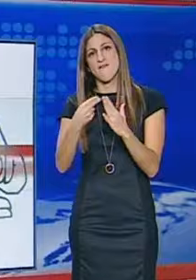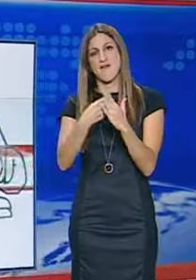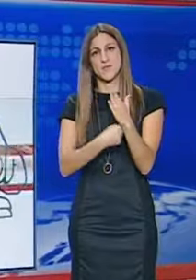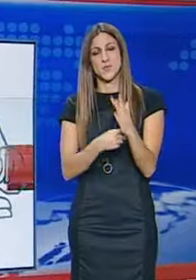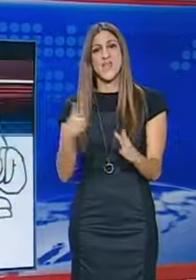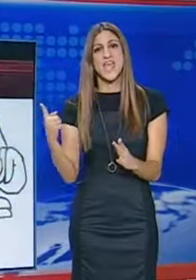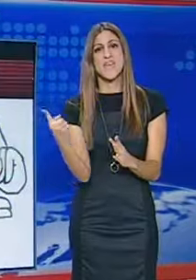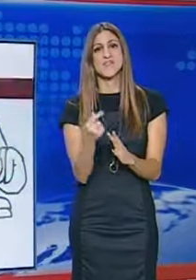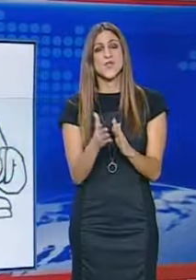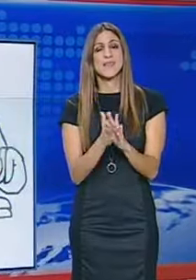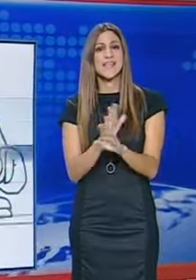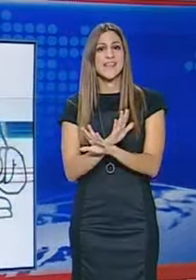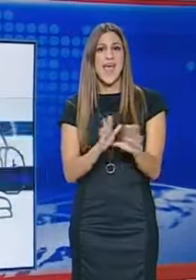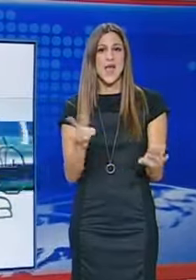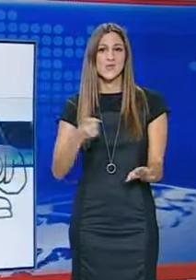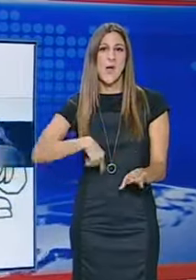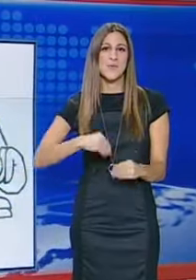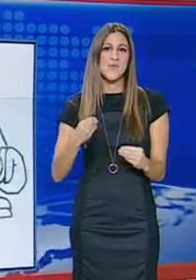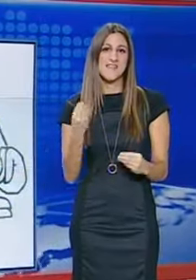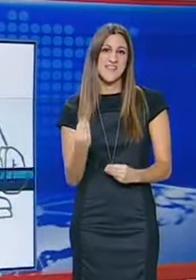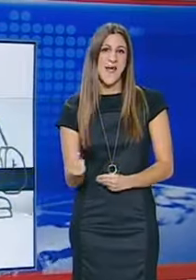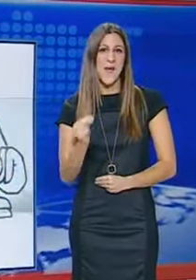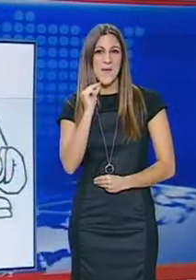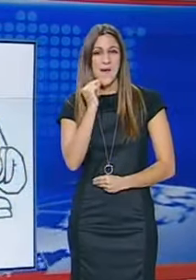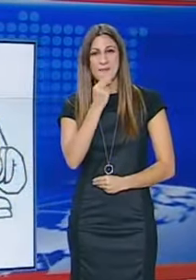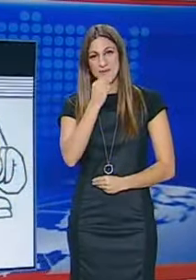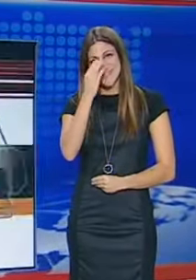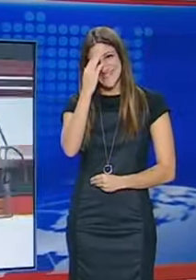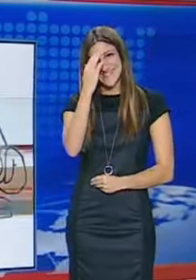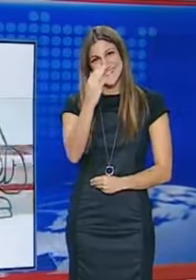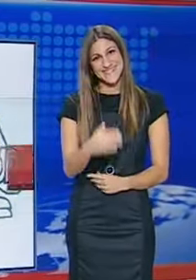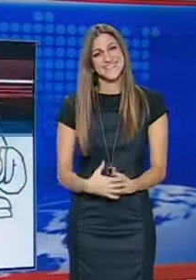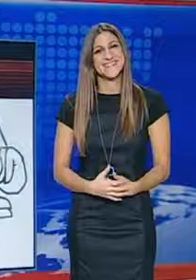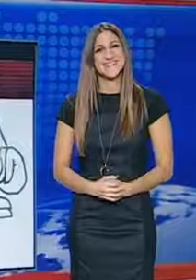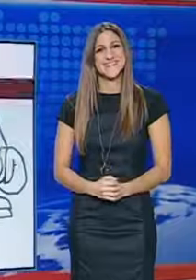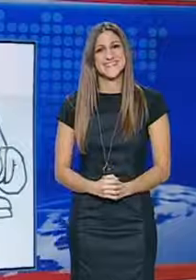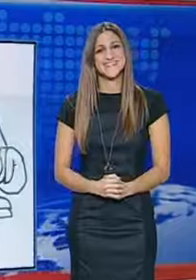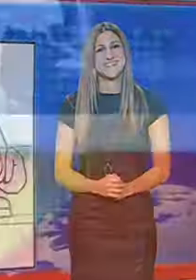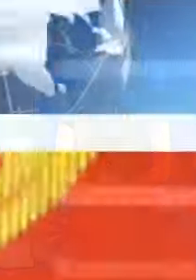c στο σημείο αυτό το δελτίο στη νοηματική ολοκληρώθηκε επόμενη ενημέρωση από το σκα στις 7 καλό σας απόγευμα